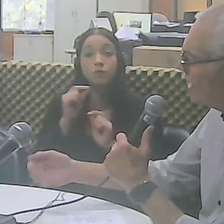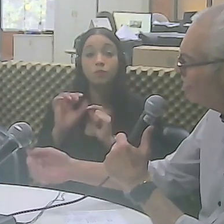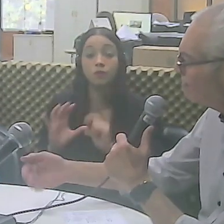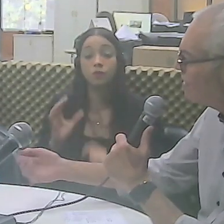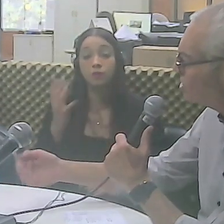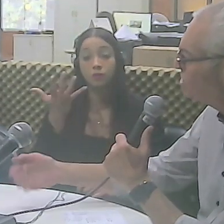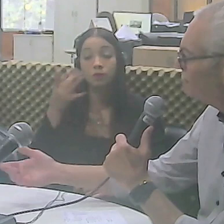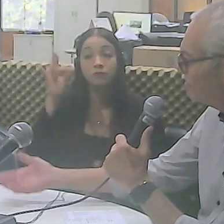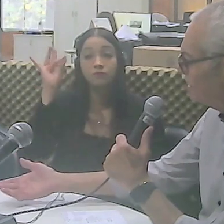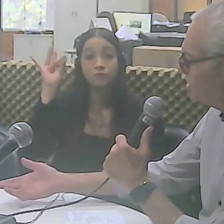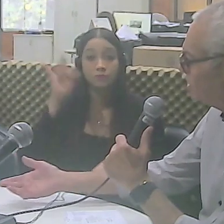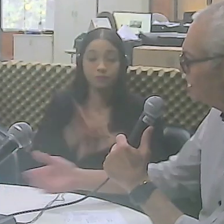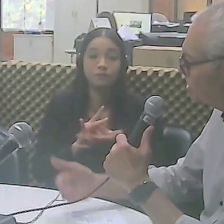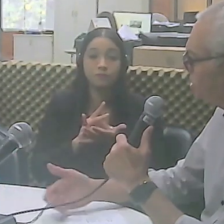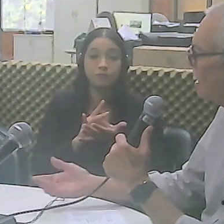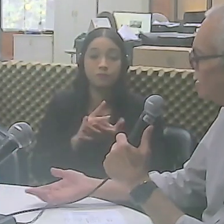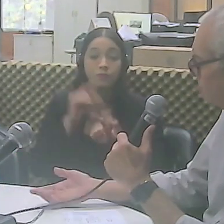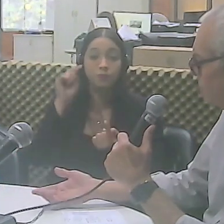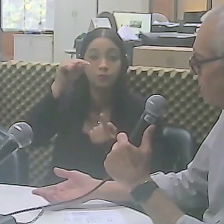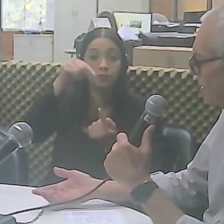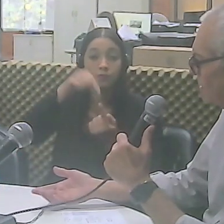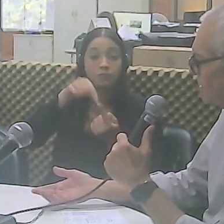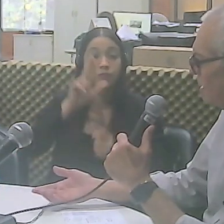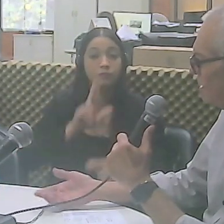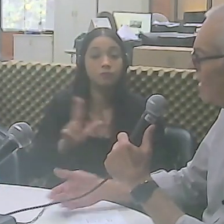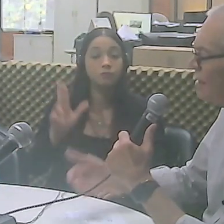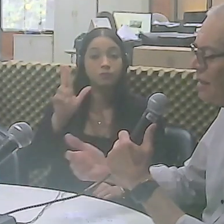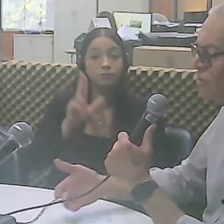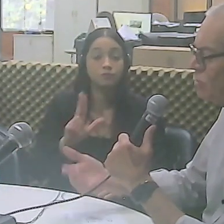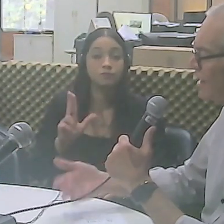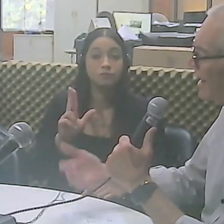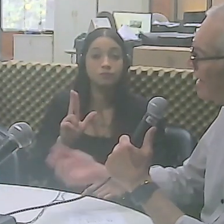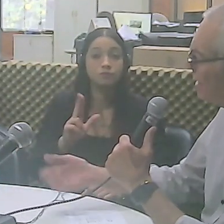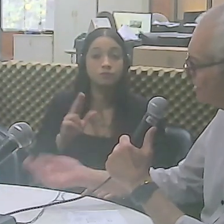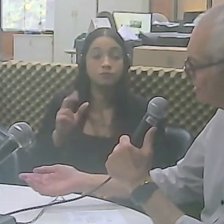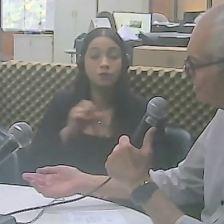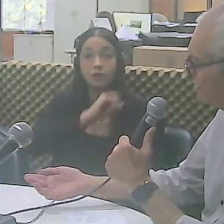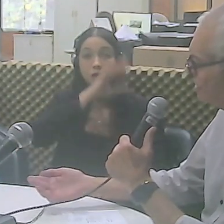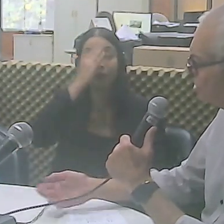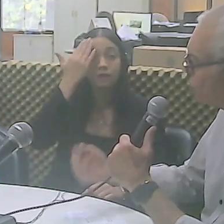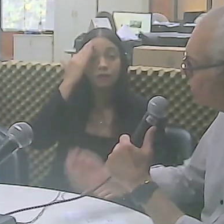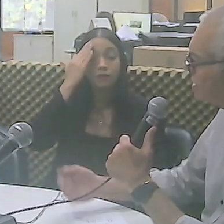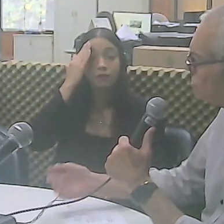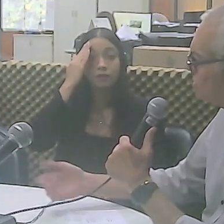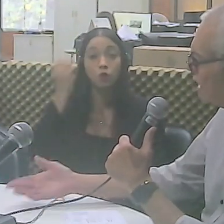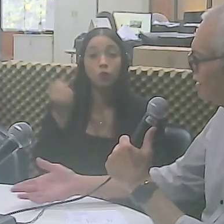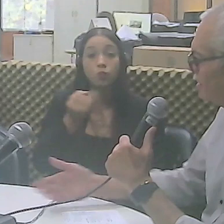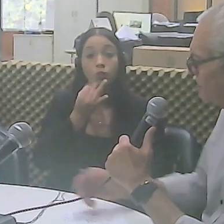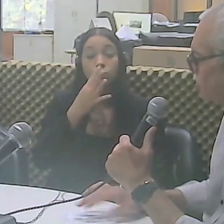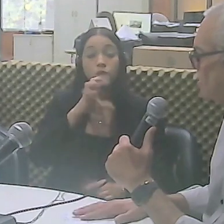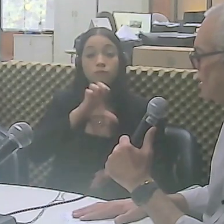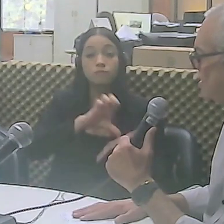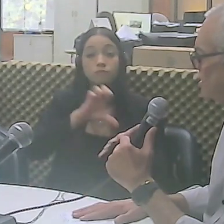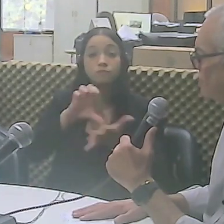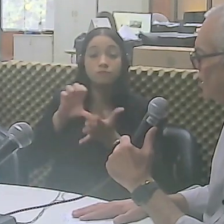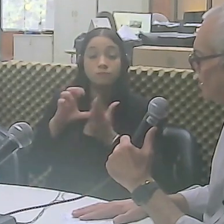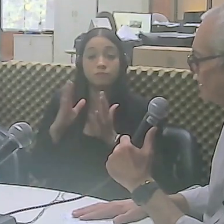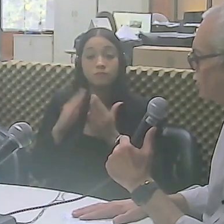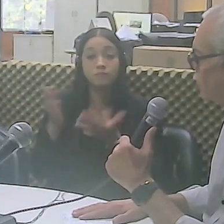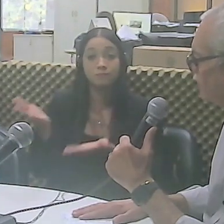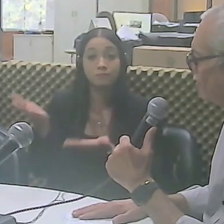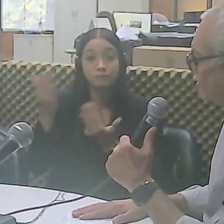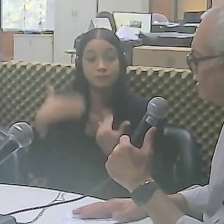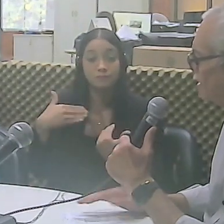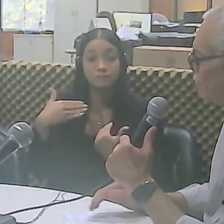será efetivamente destinado para Uberlândia. E aí, tendo clareza de quantas unidades habitacionais a gente vai